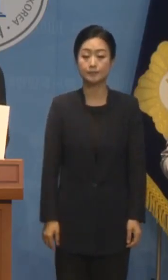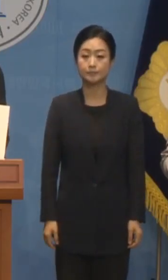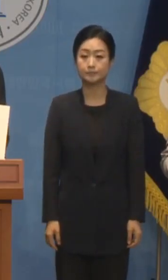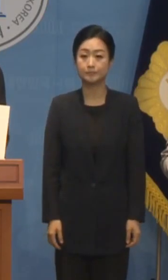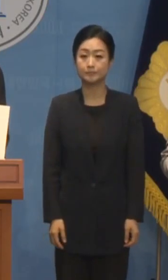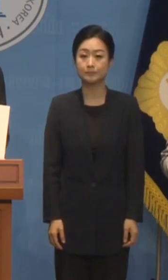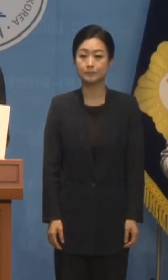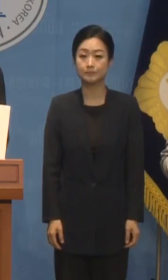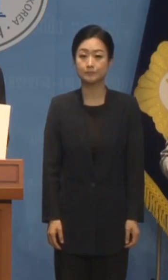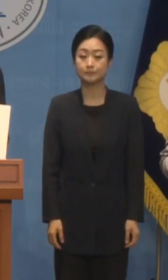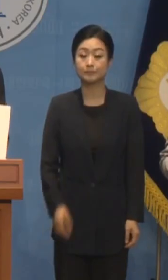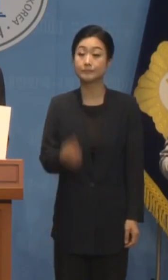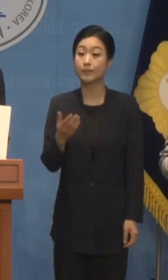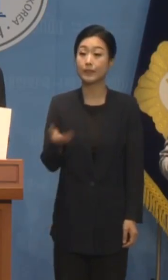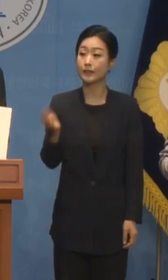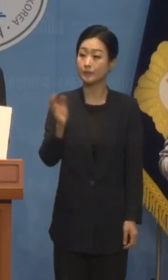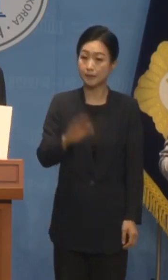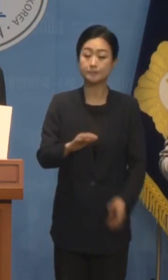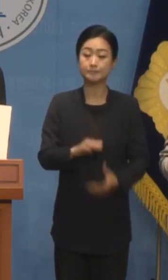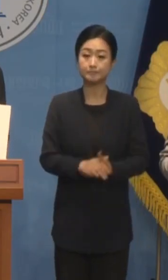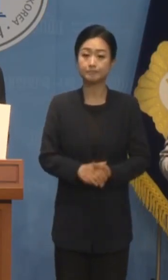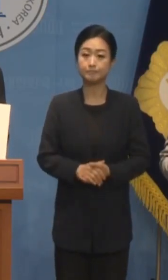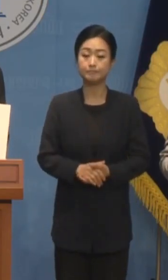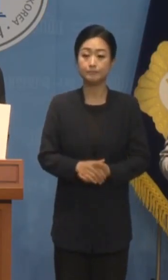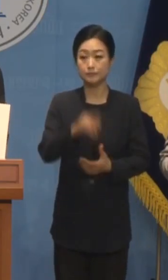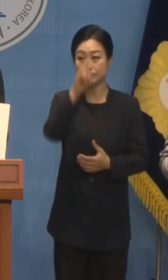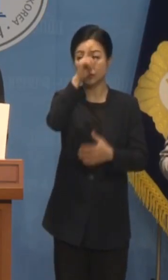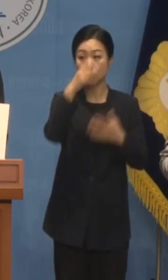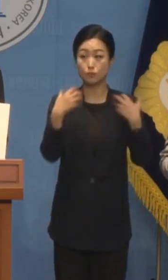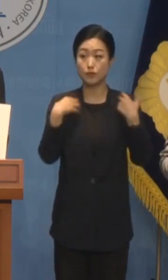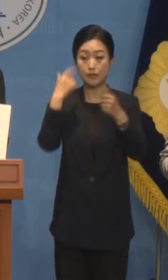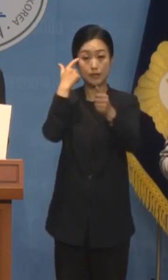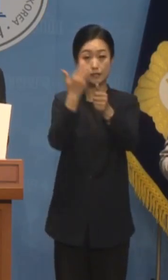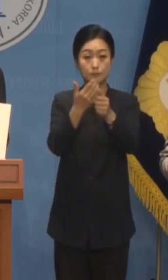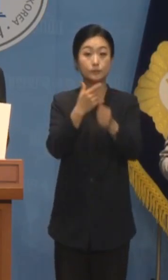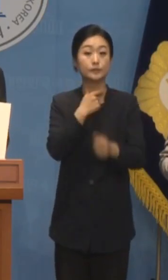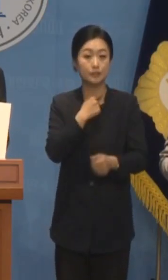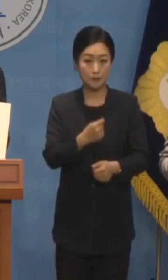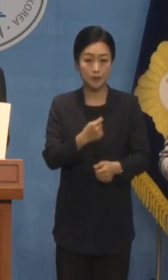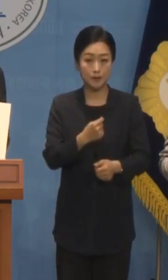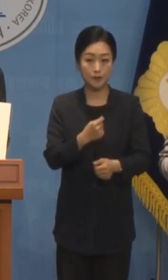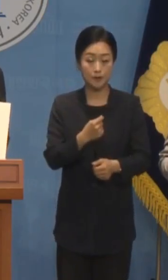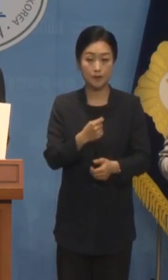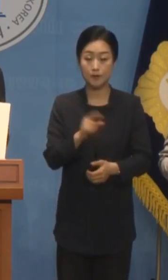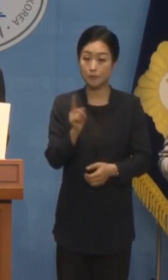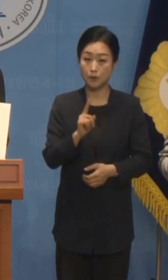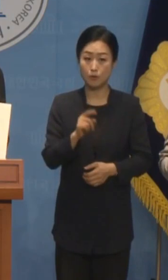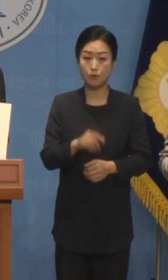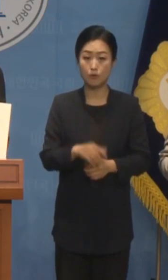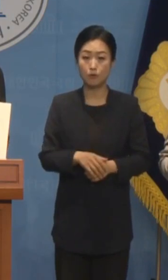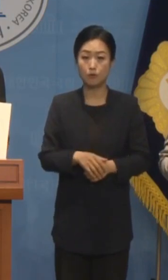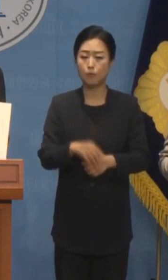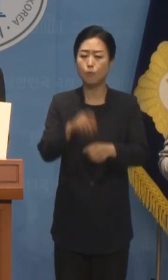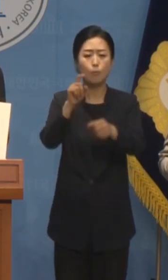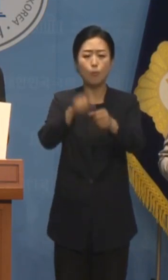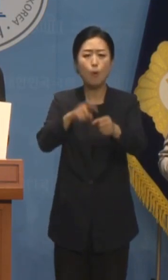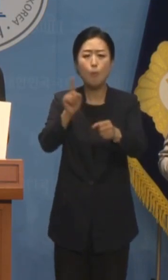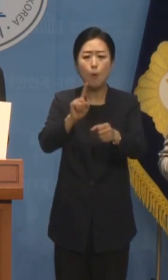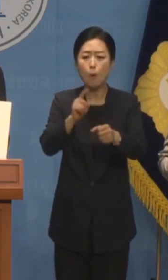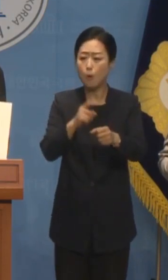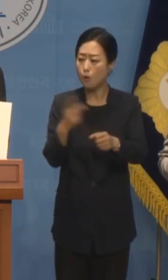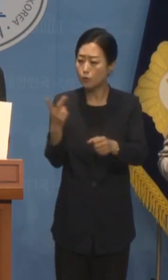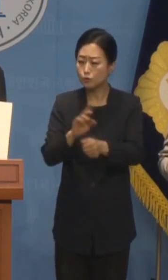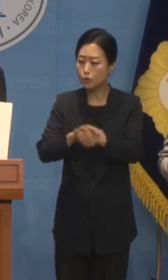있습니다. 그렇지만 우리는 정부에게 다시 묻지 않을 수가 없습니다. 도대체 무엇을 위한 한일